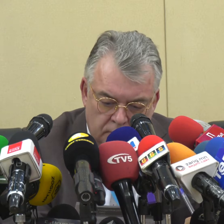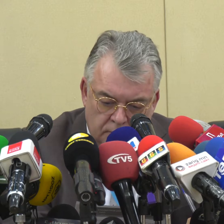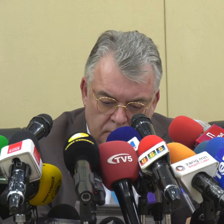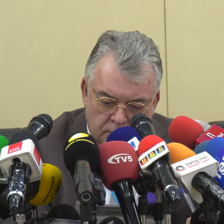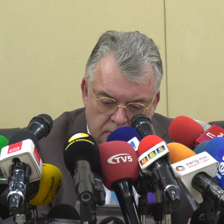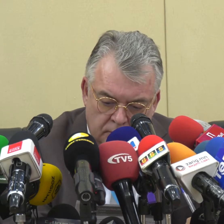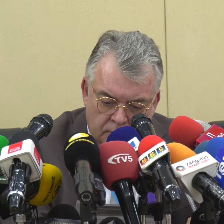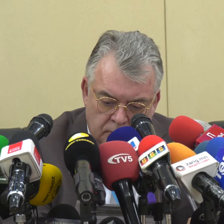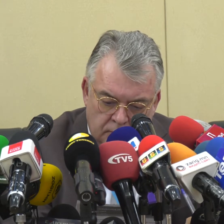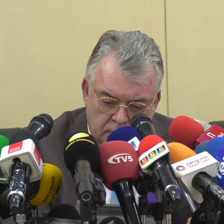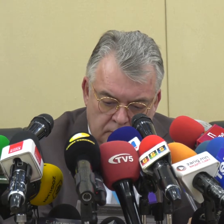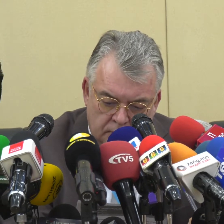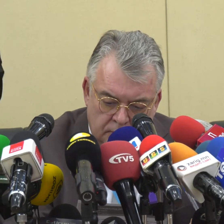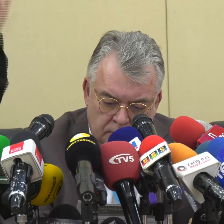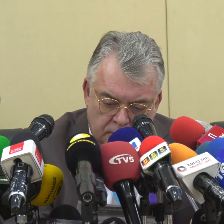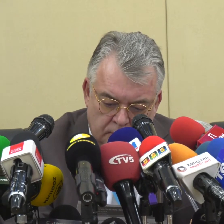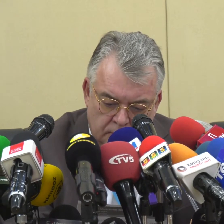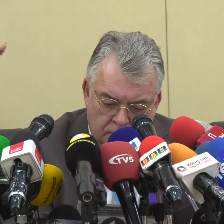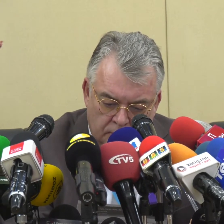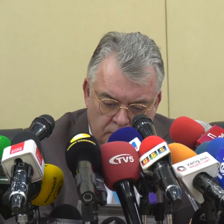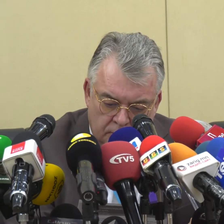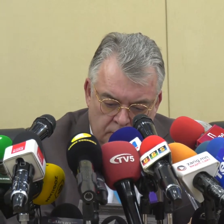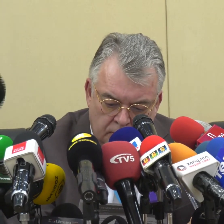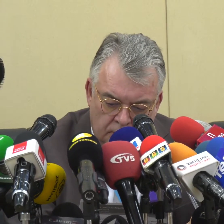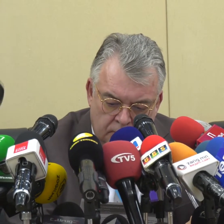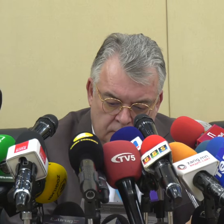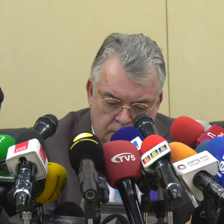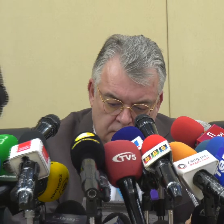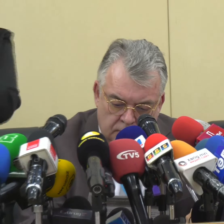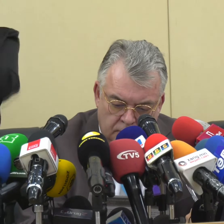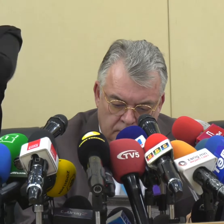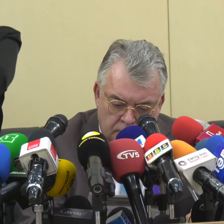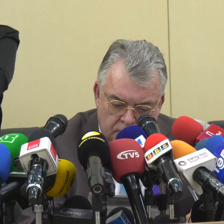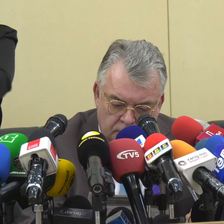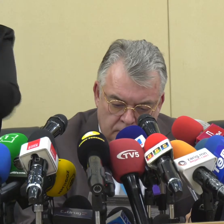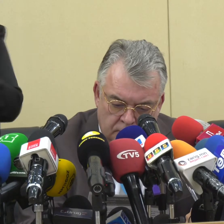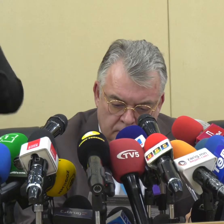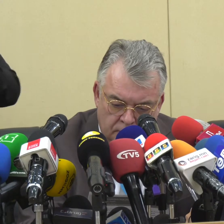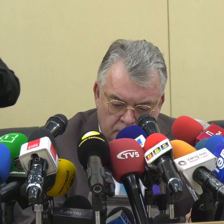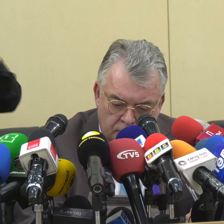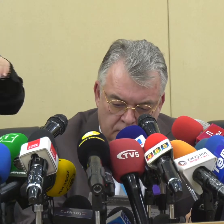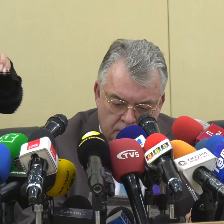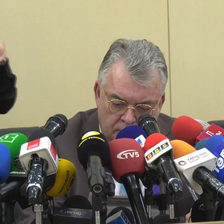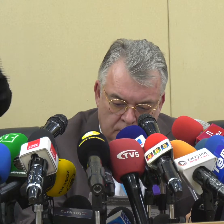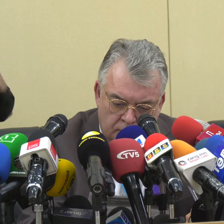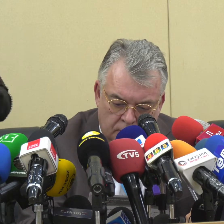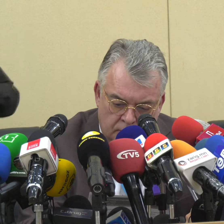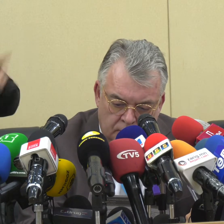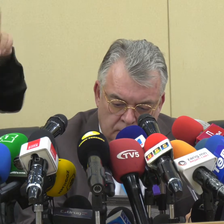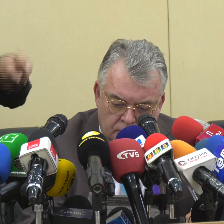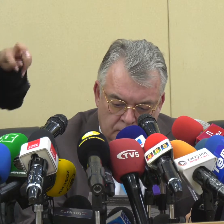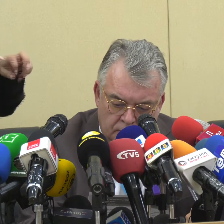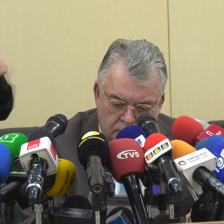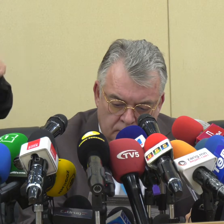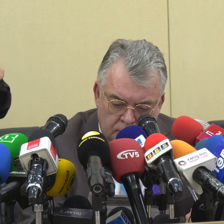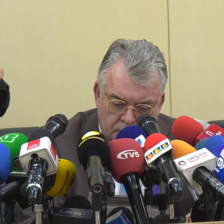сарын 28-нд дэлхийн эрүүл мэндийн баг бүгдэн хятад ард улсад газар дээр нь очиж ажиллаж байгаа. Тэрнийхээ одоо үр